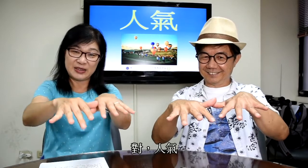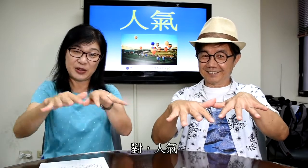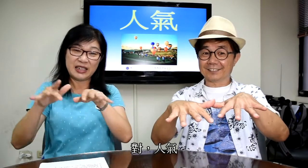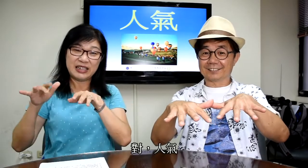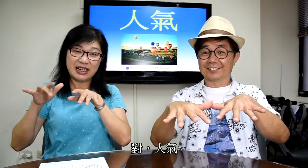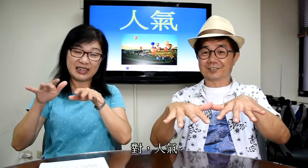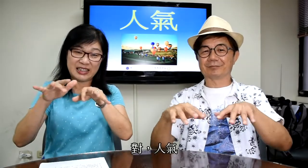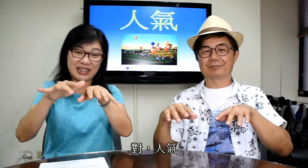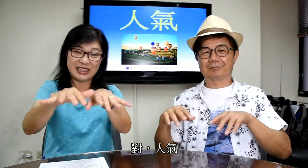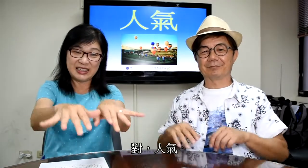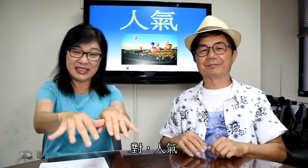对，人气。